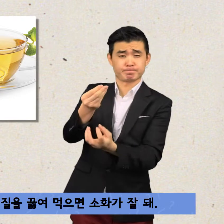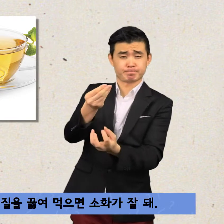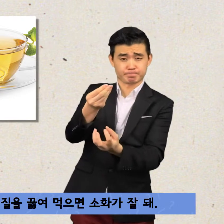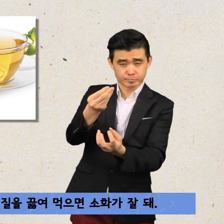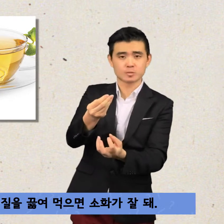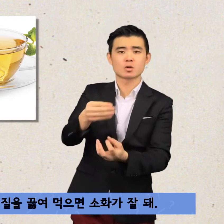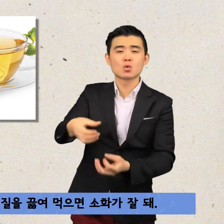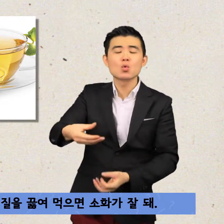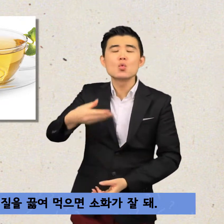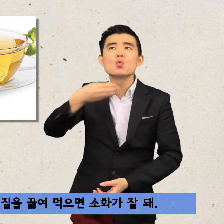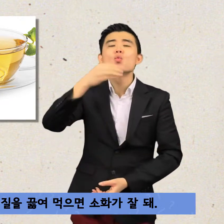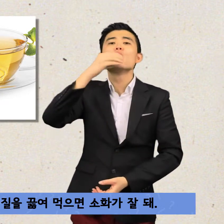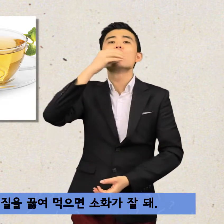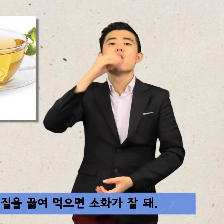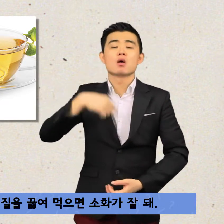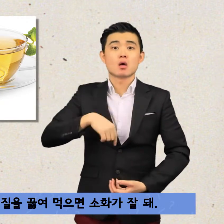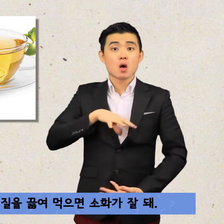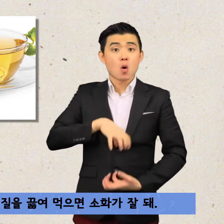음식을